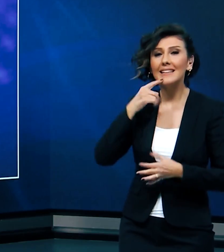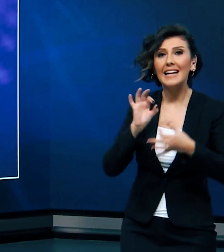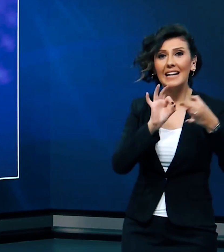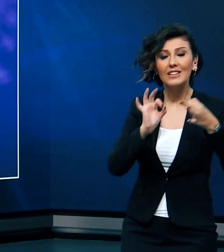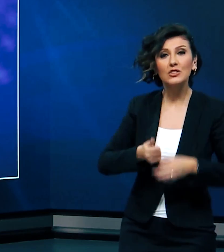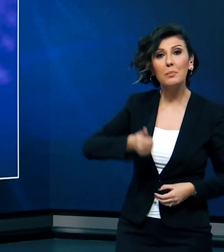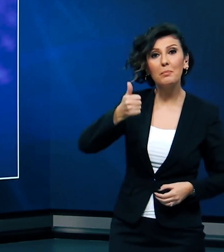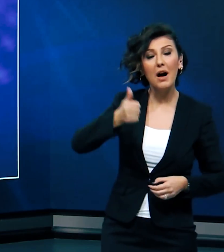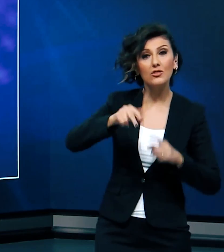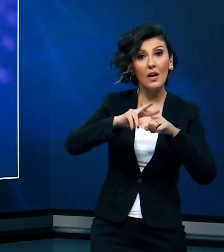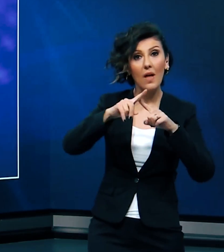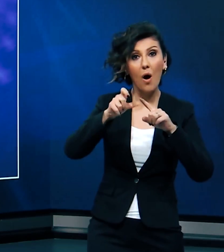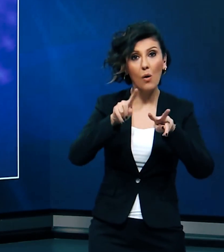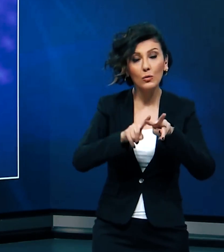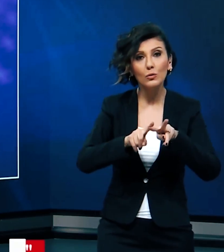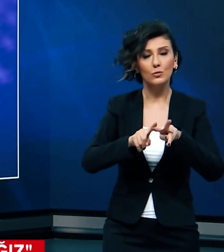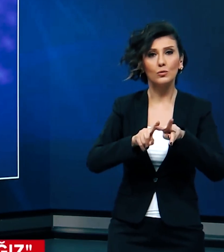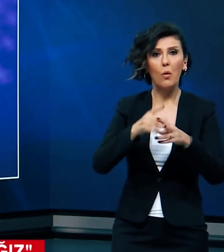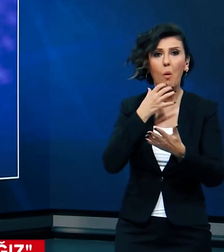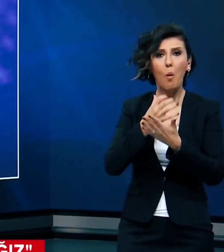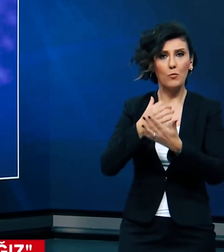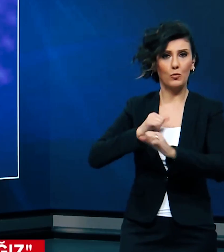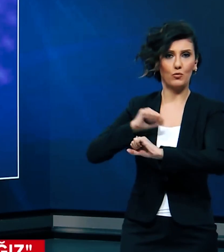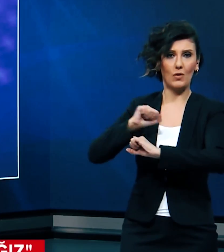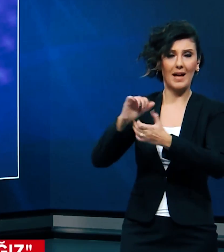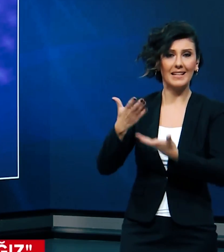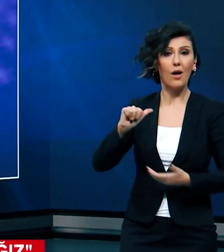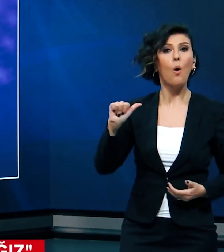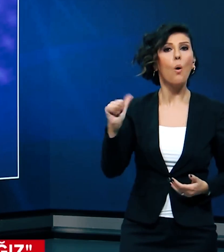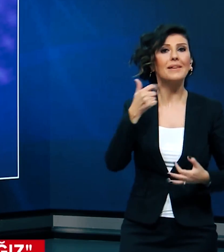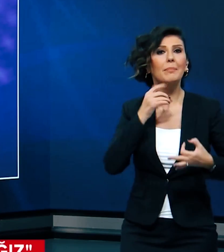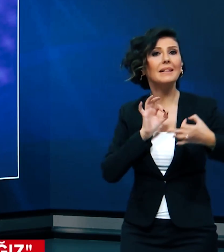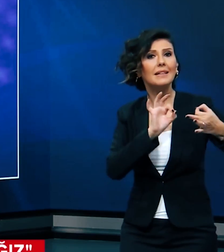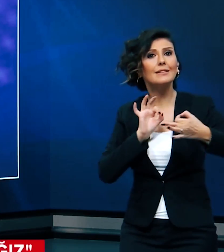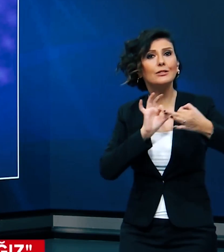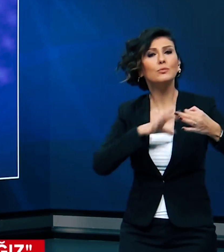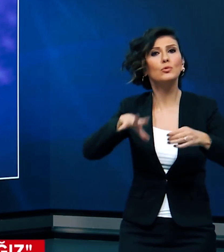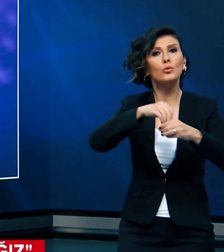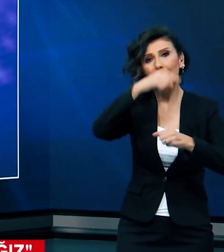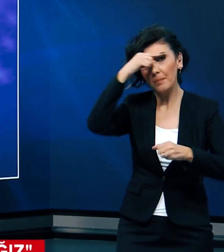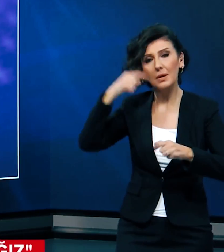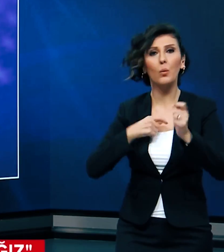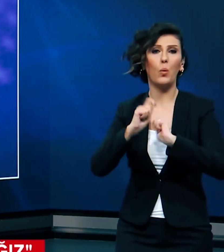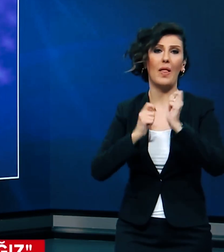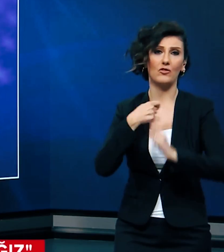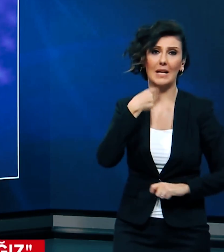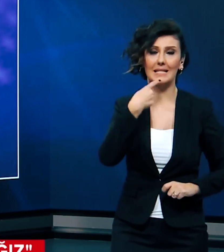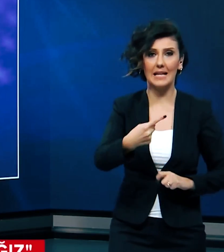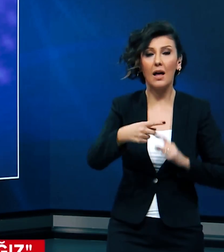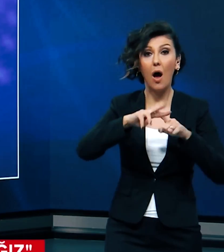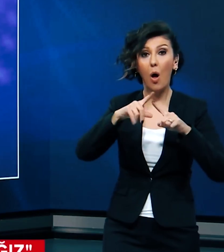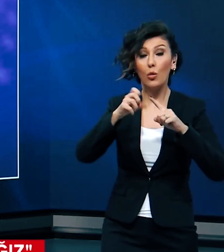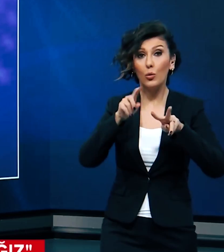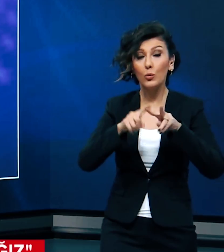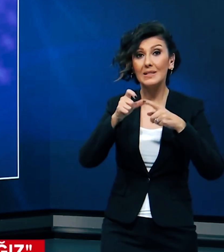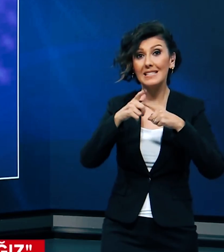Cumhurbaşkanlığı İletişim Başkanı Fahrettin Altun, beka mücadelesinde stratejik iletişimin tüm imkanlarını kullanacağız dedi. Fahrettin